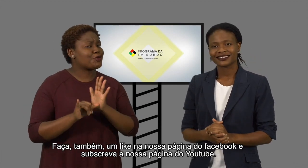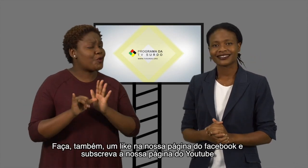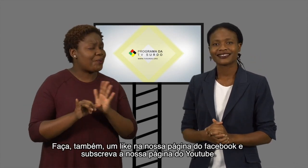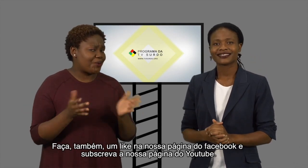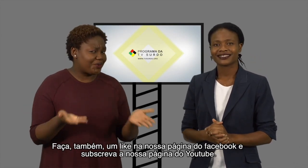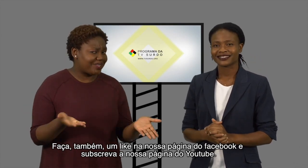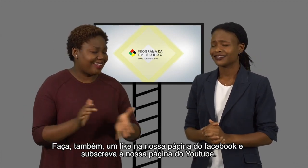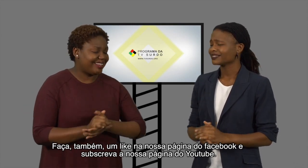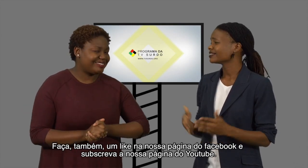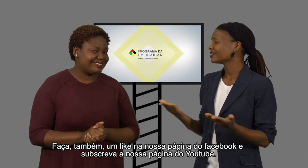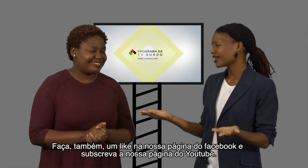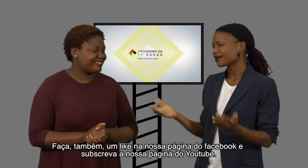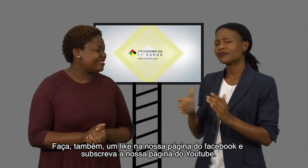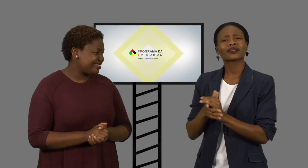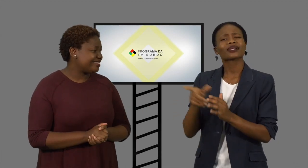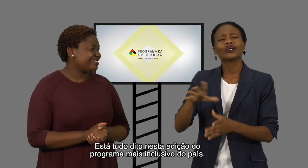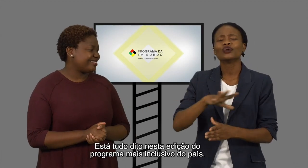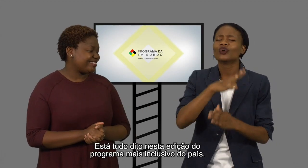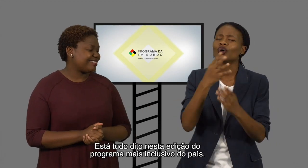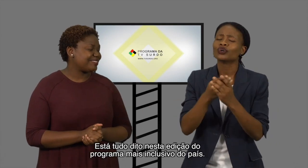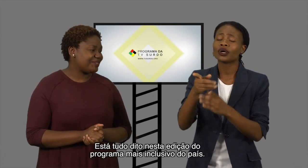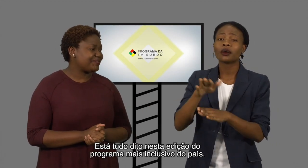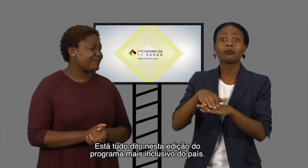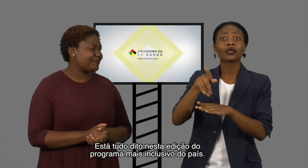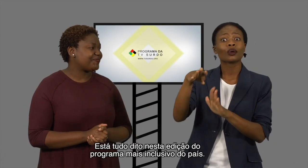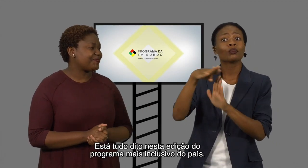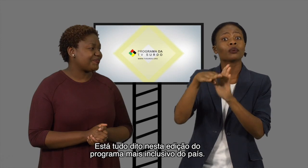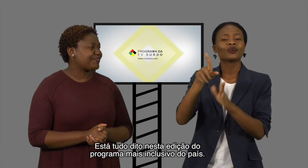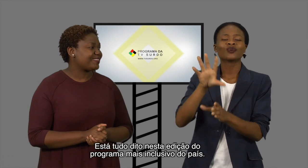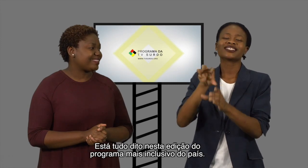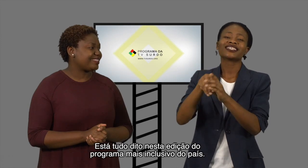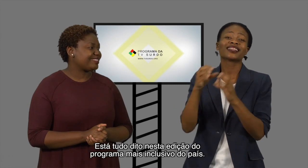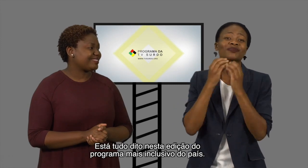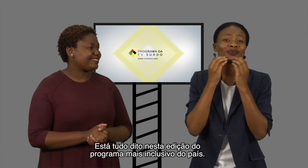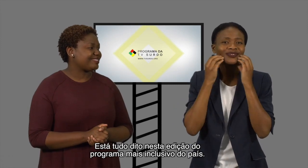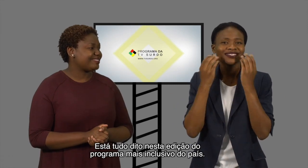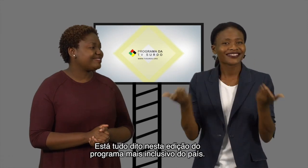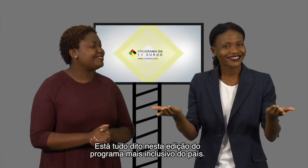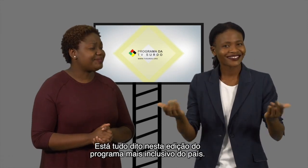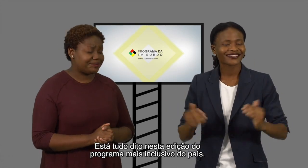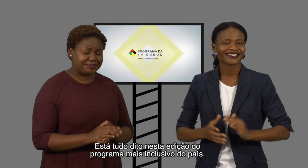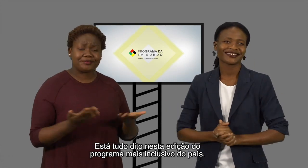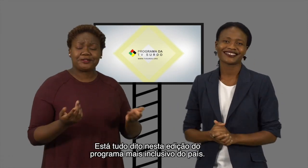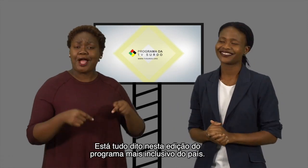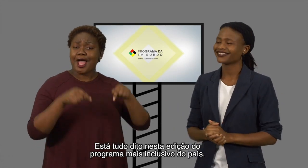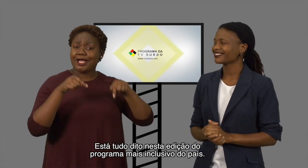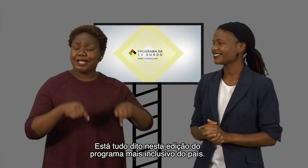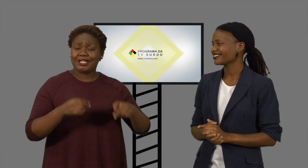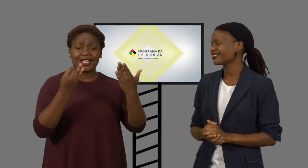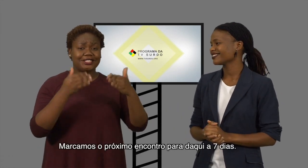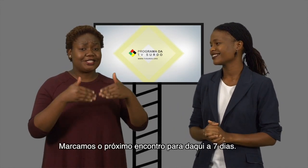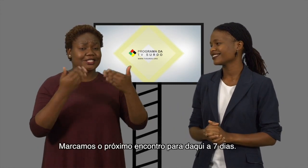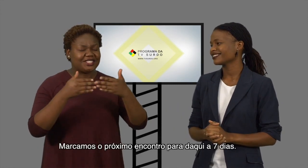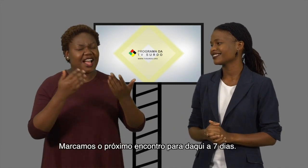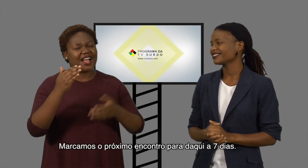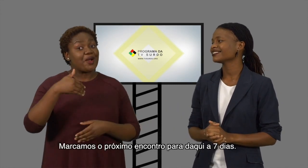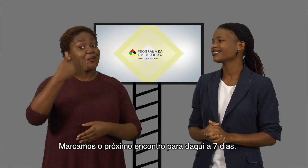subscreva a nossa página do Youtube. Está tudo dito nesta edição do programa mais inclusivo do país.